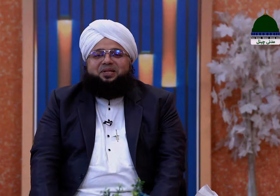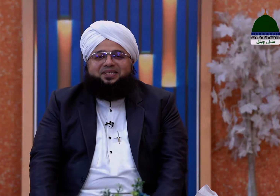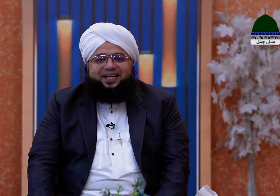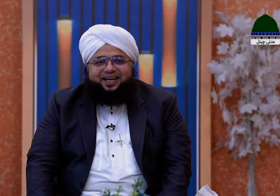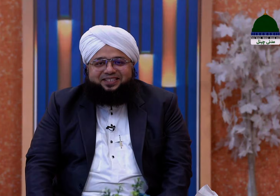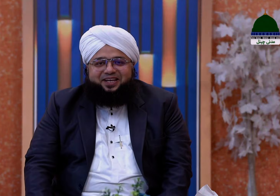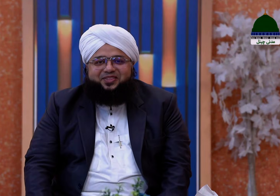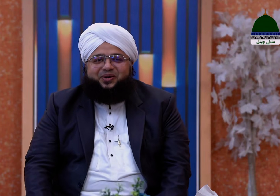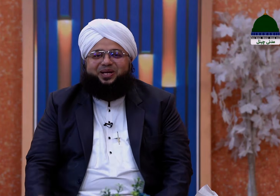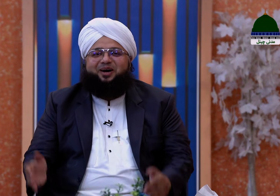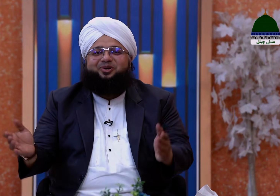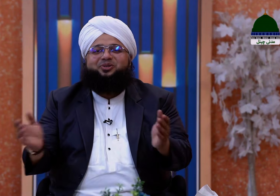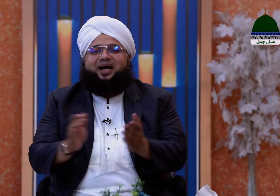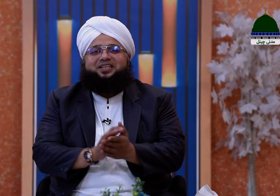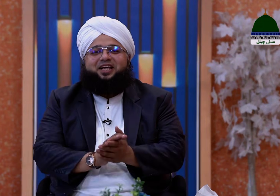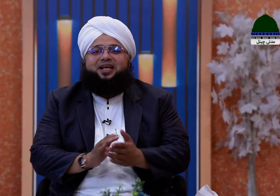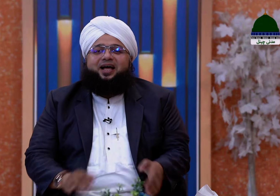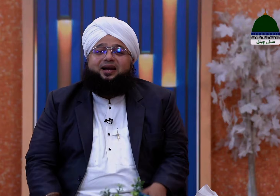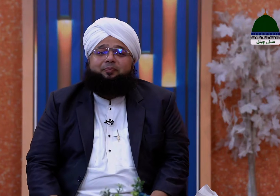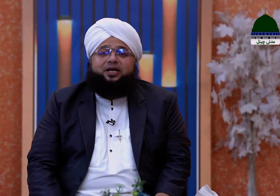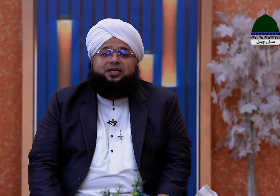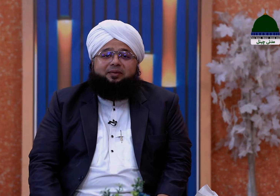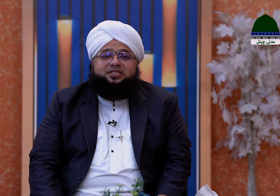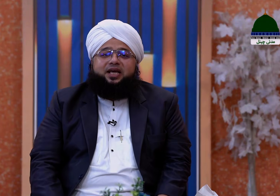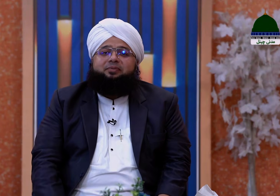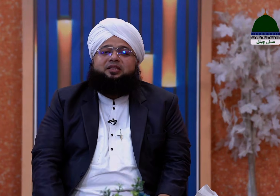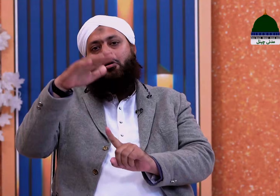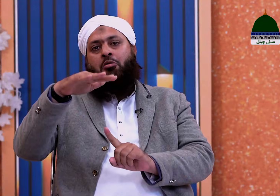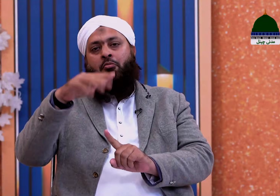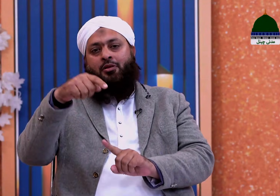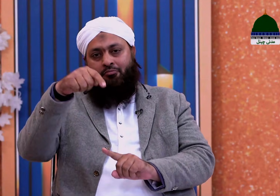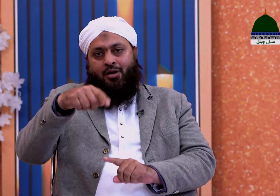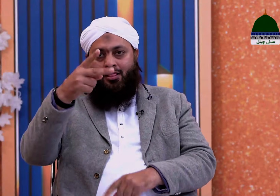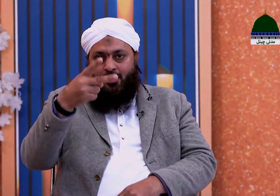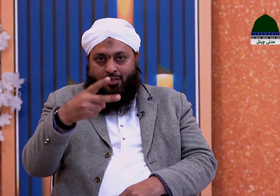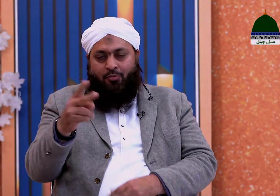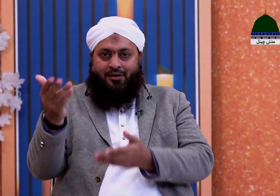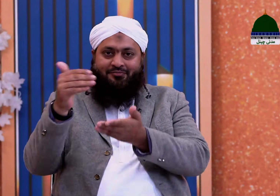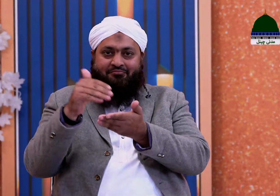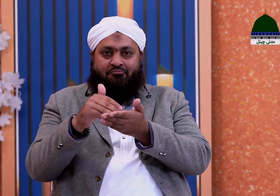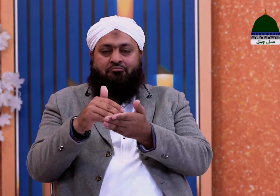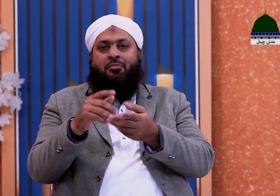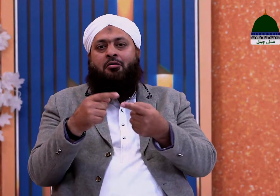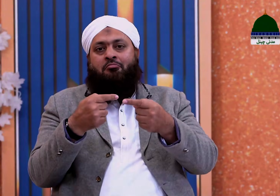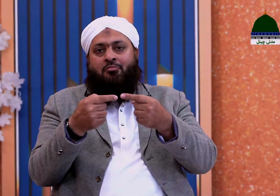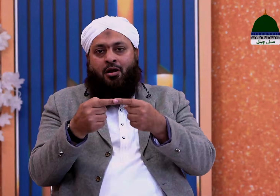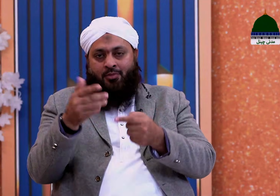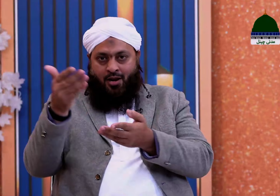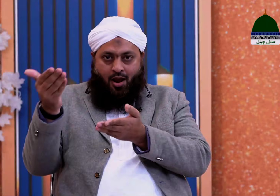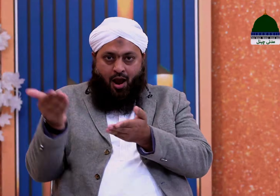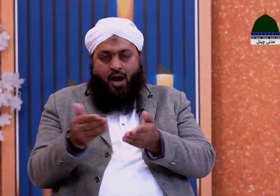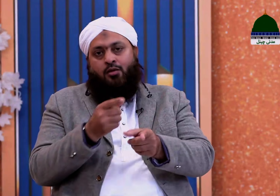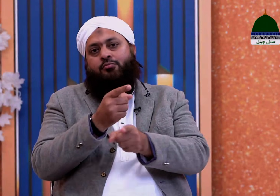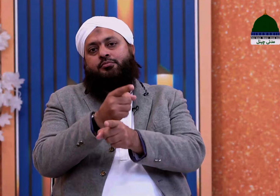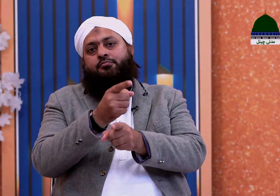وسلم۔ مدنی چینل کے ناظرین اور یہاں موجود حاضرین، اللہ پاک کی رحمت سے ایک مرتبہ دوبارہ پھر ہم حاضر ہو گئے پروگرام لے کر، آئیں کچھ